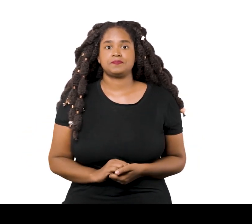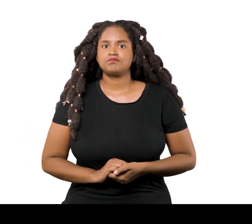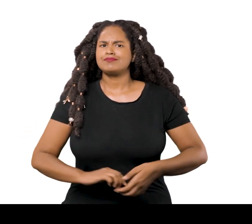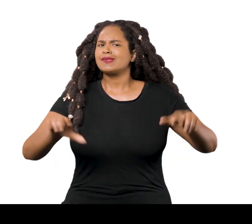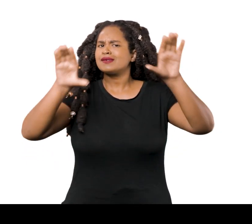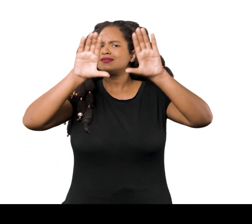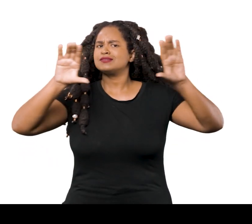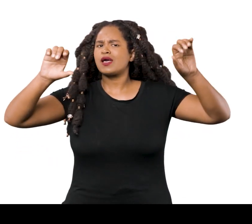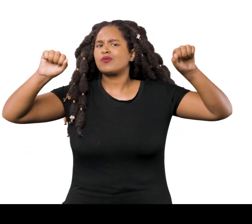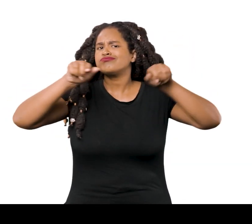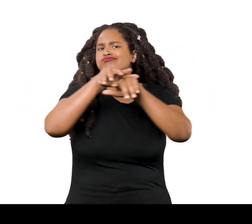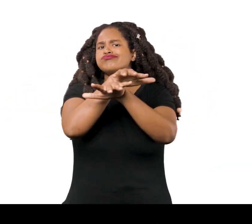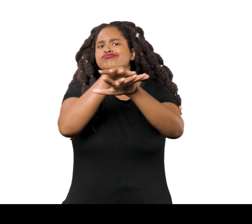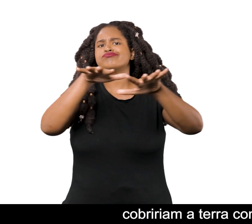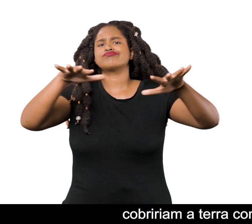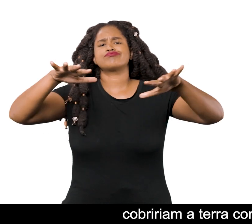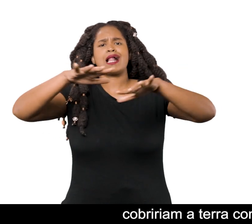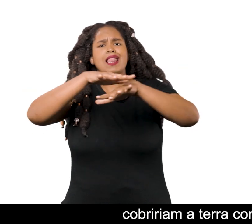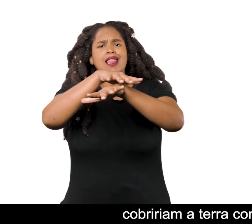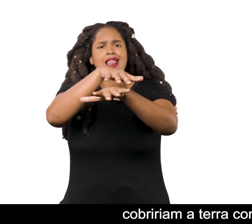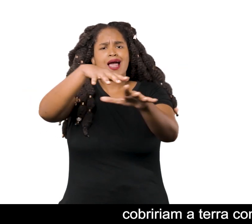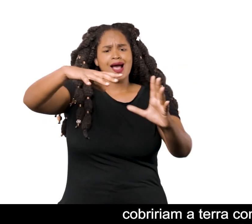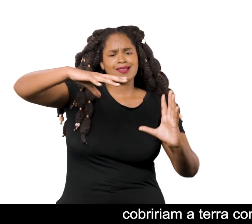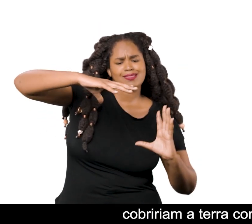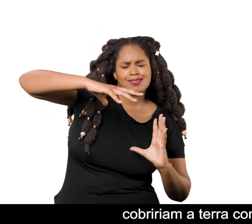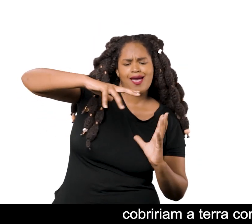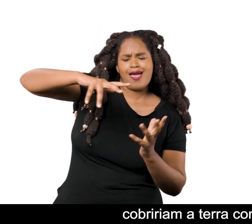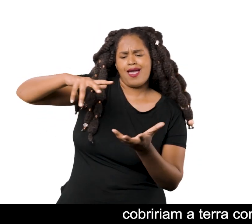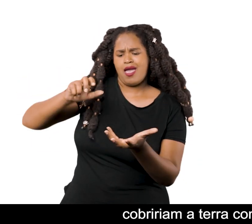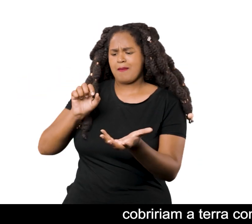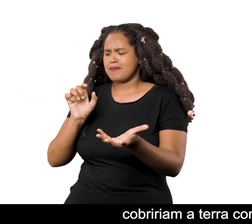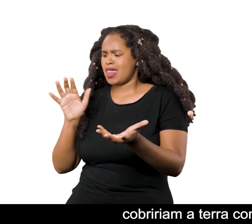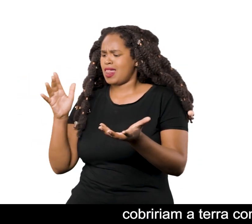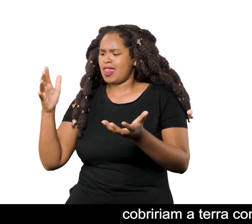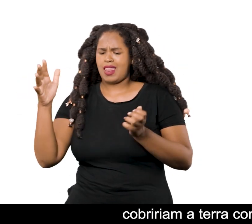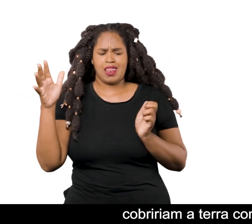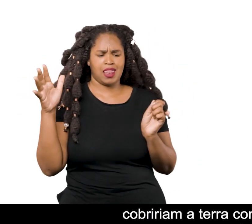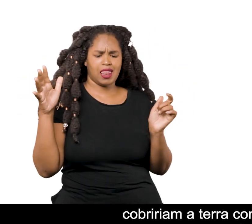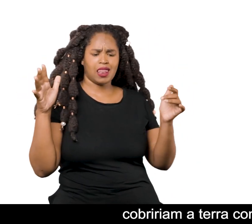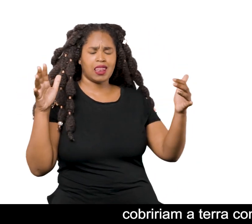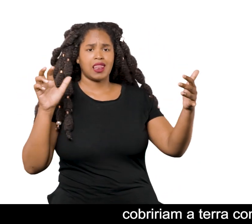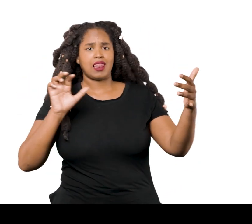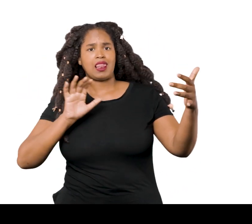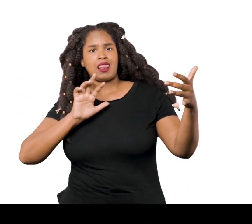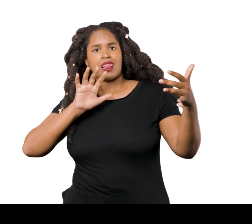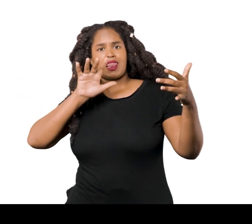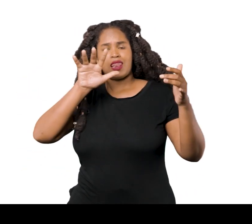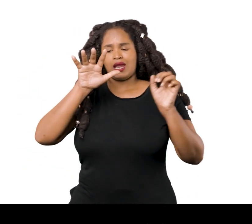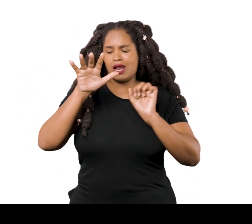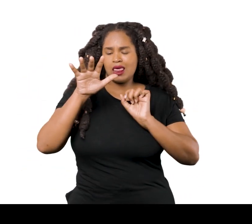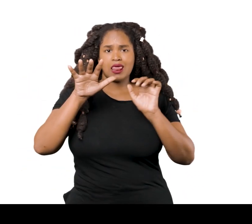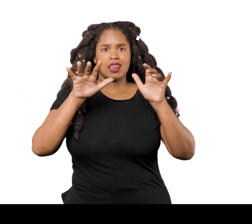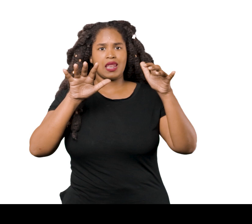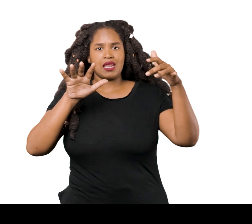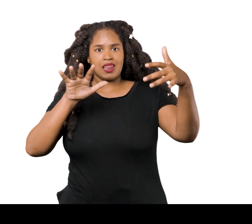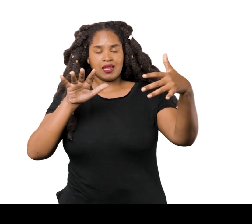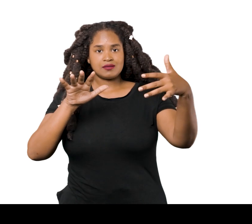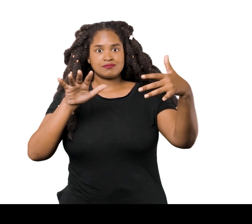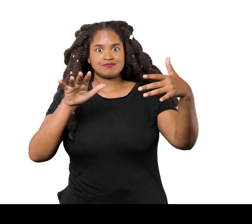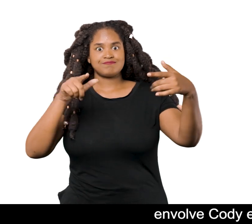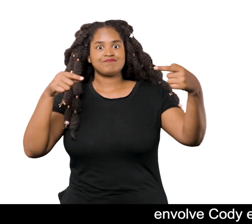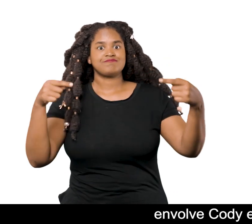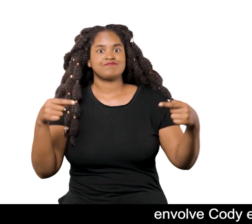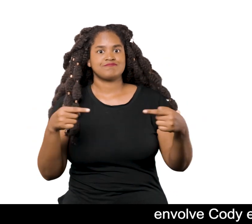Os céus tramados, portanto, cobririam a terra como um manto que, na narrativa da obra, sob o manto de céus